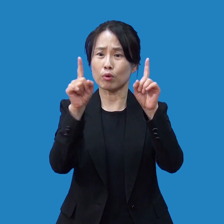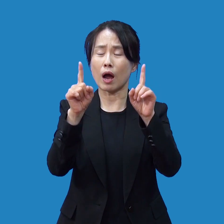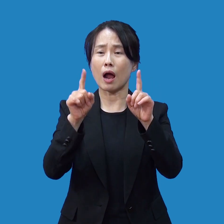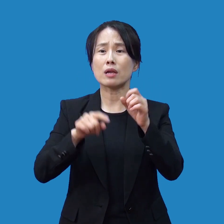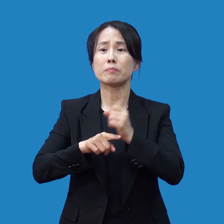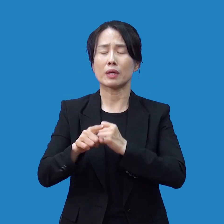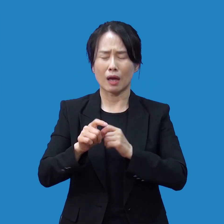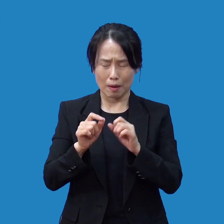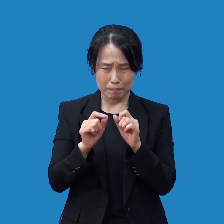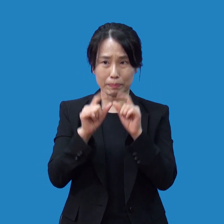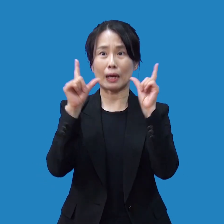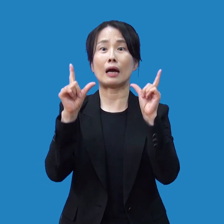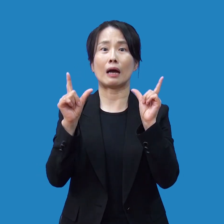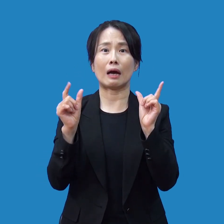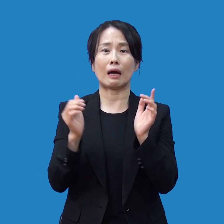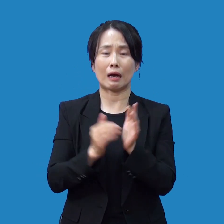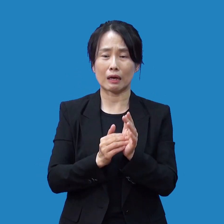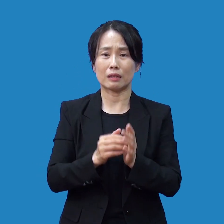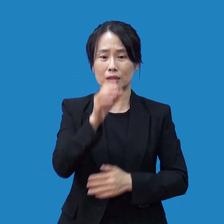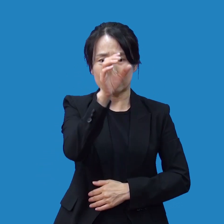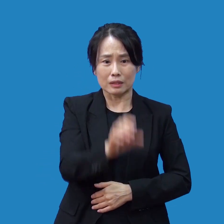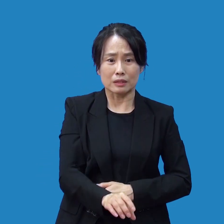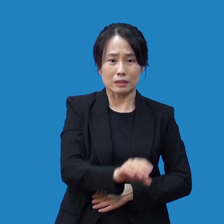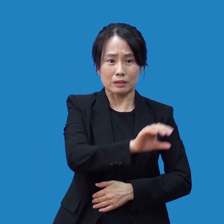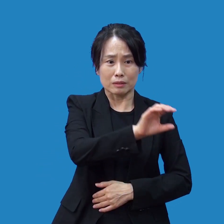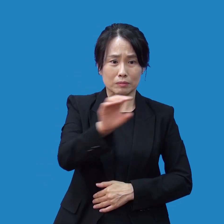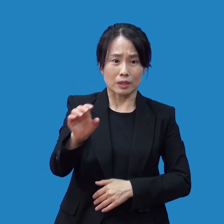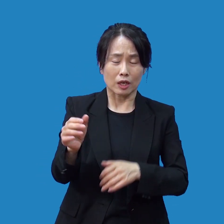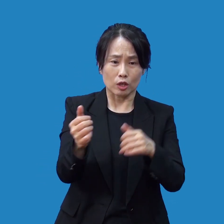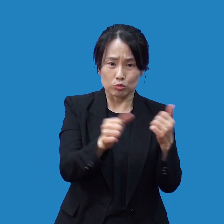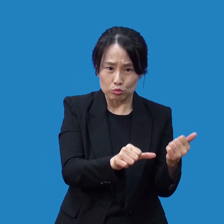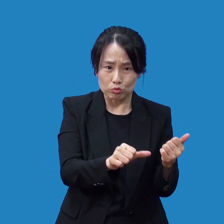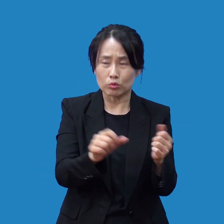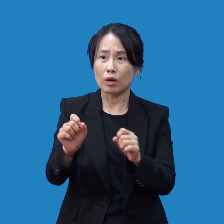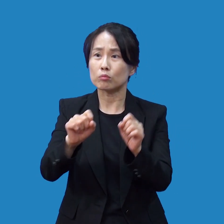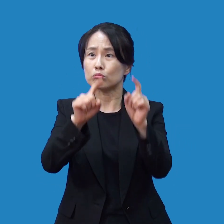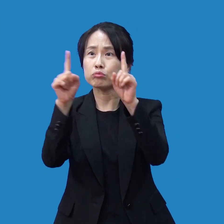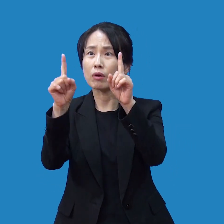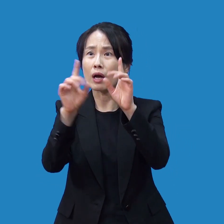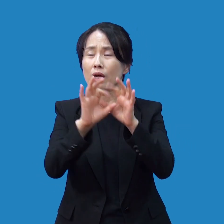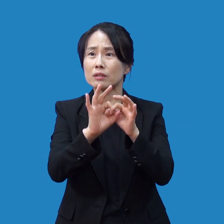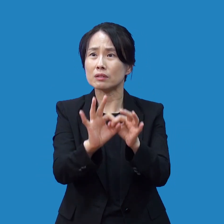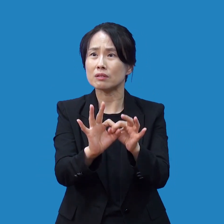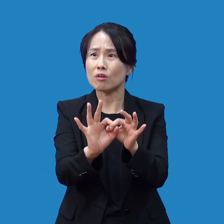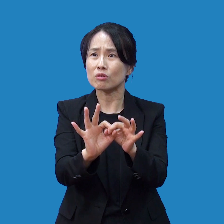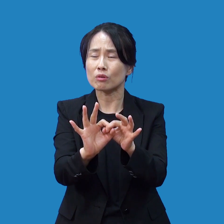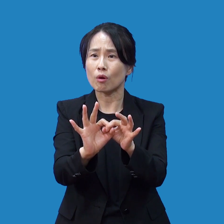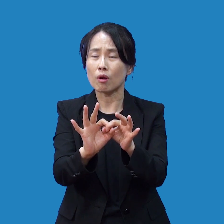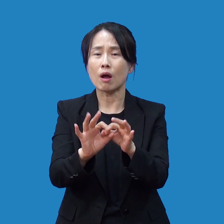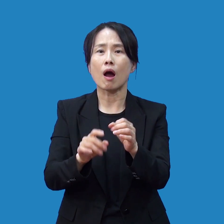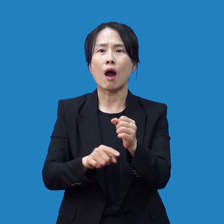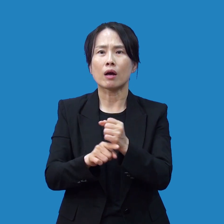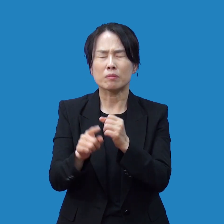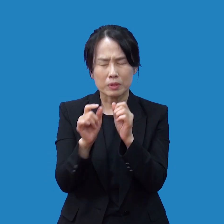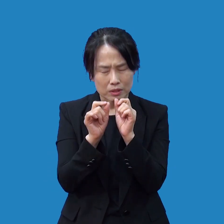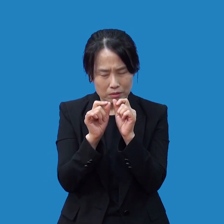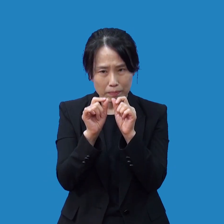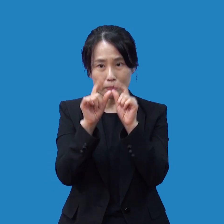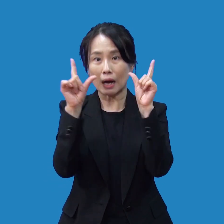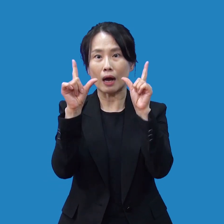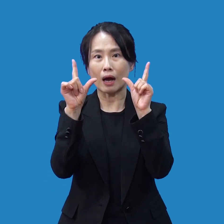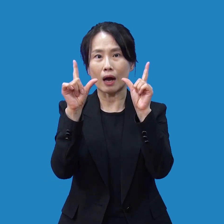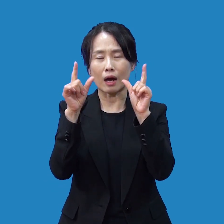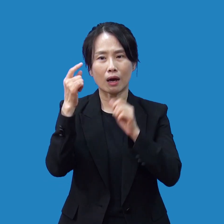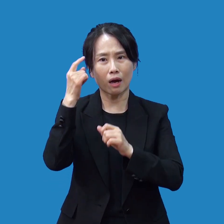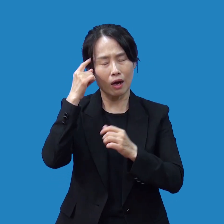그래서 예수님의 십자가 죽음과 부활을 서로 연결해가지고 그 의미를 깨닫기 시작합니다.